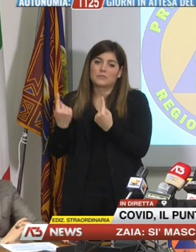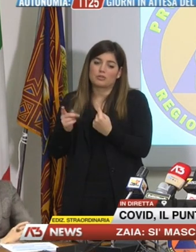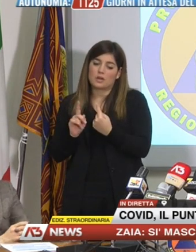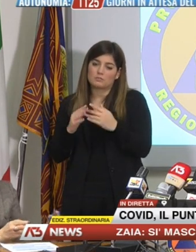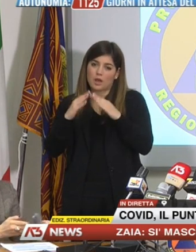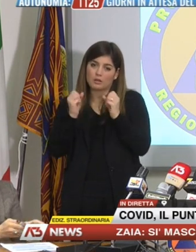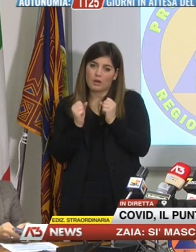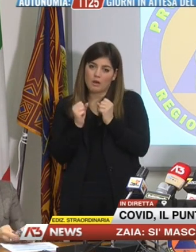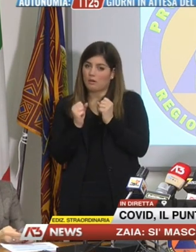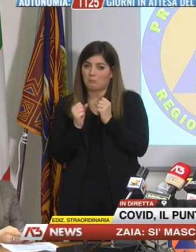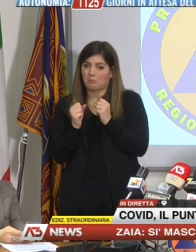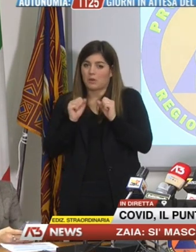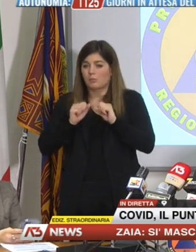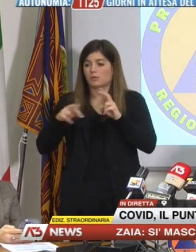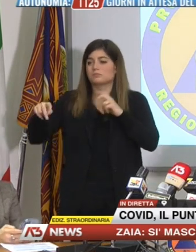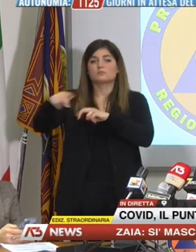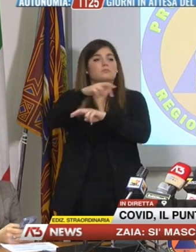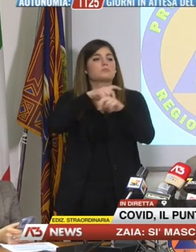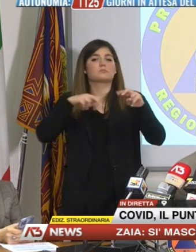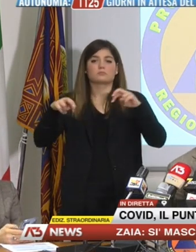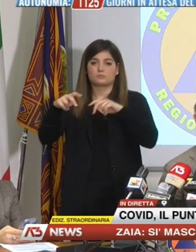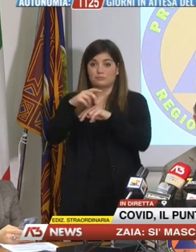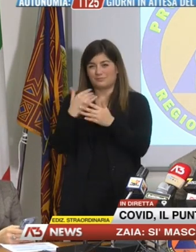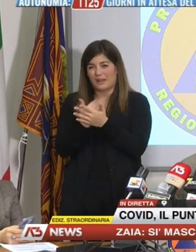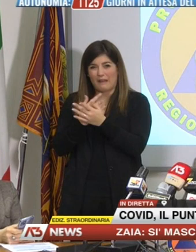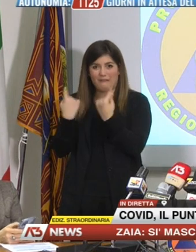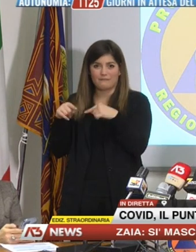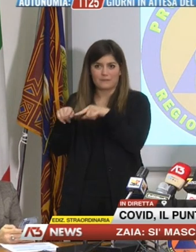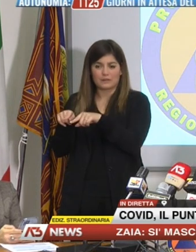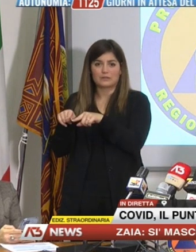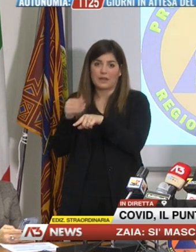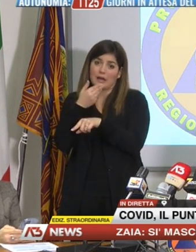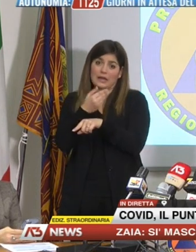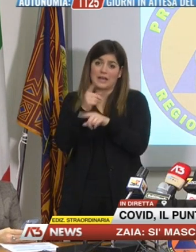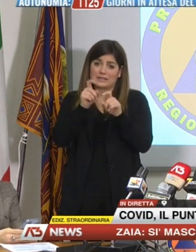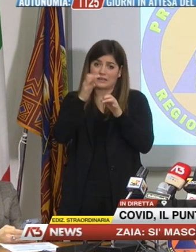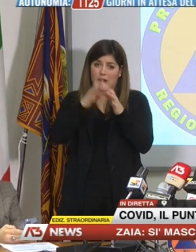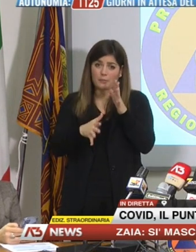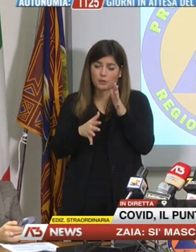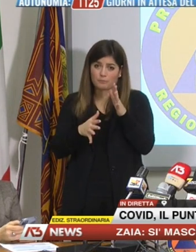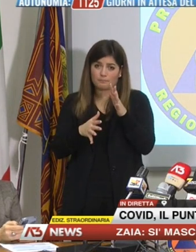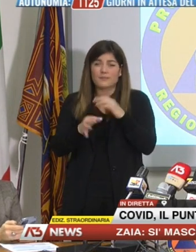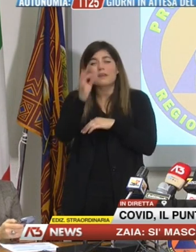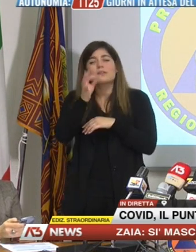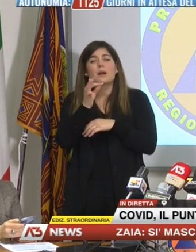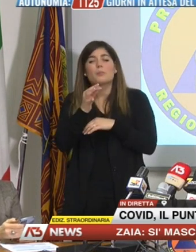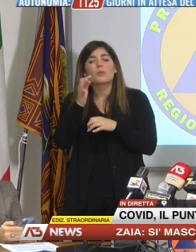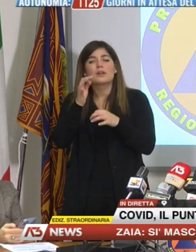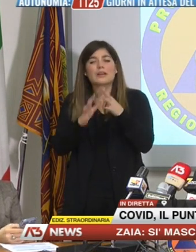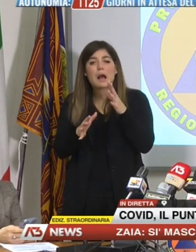pensate, diciamola fino in fondo, il dibattito dove sta? Sta sul fatto che il tampone rapido parte da un presupposto, da un'affidabilità